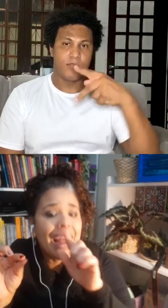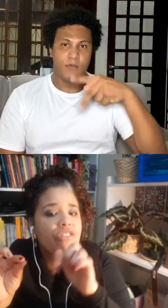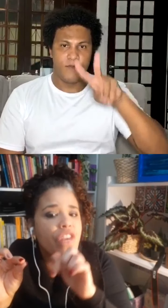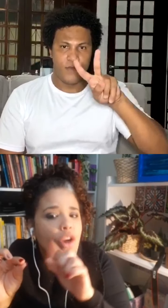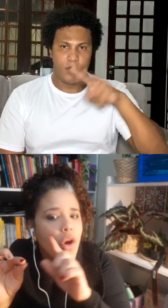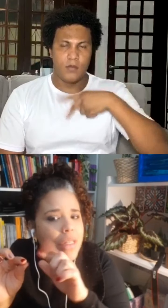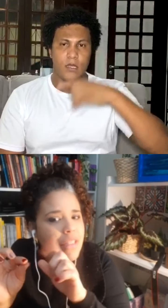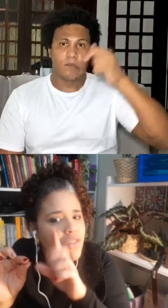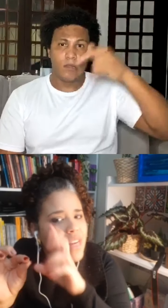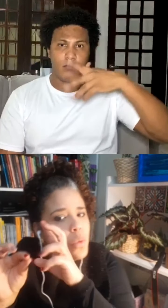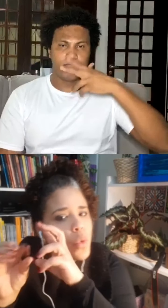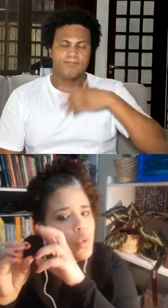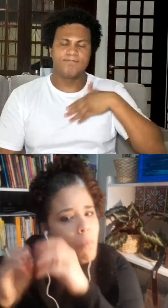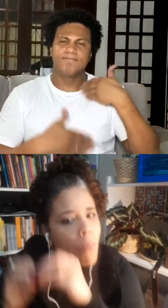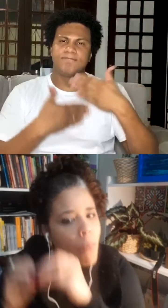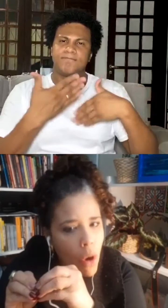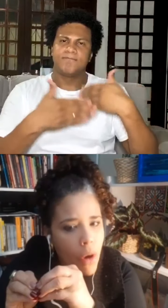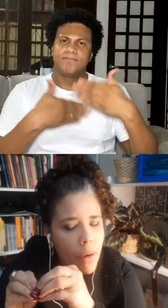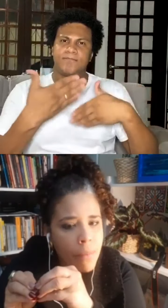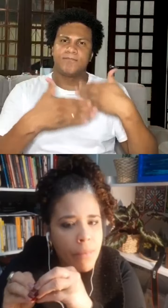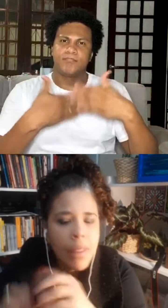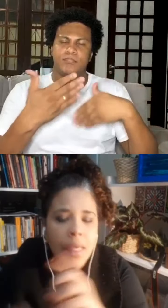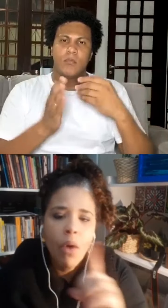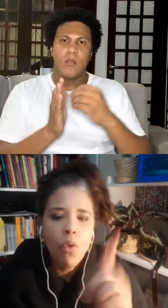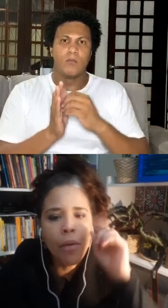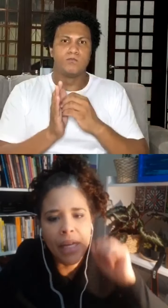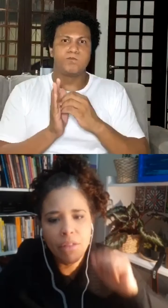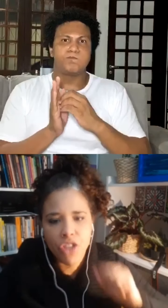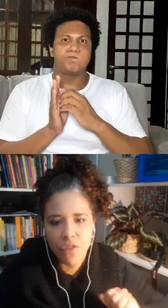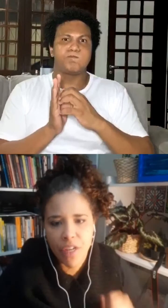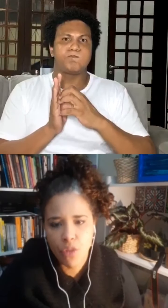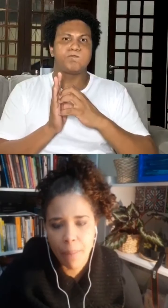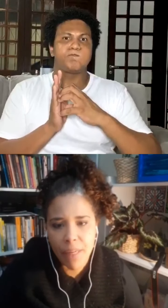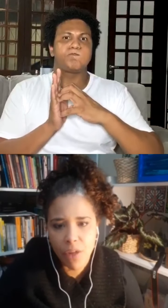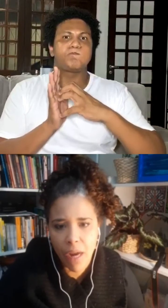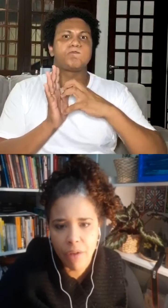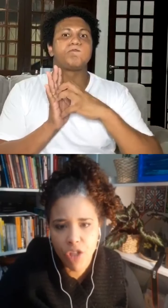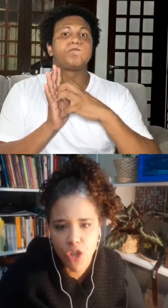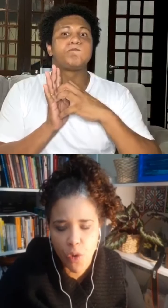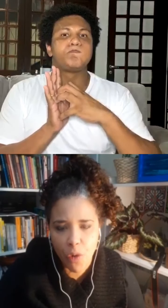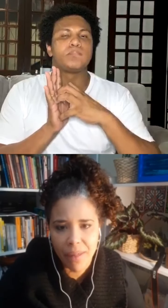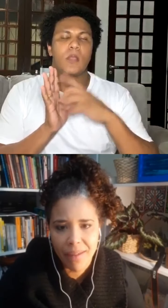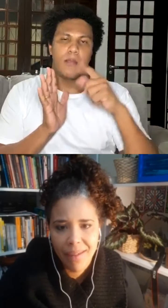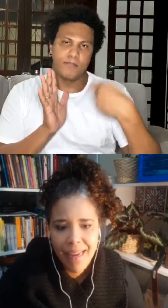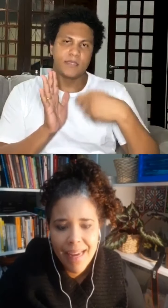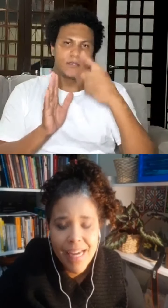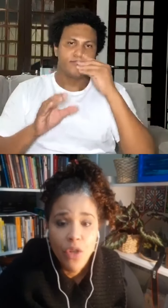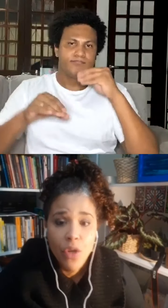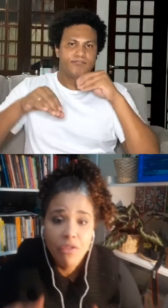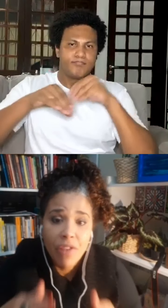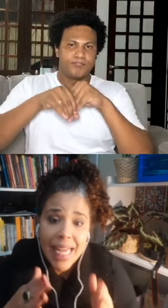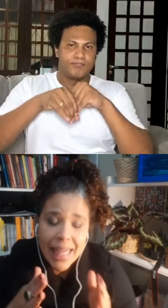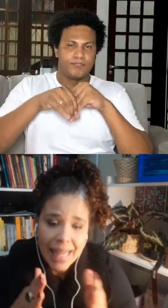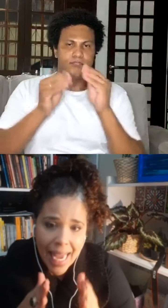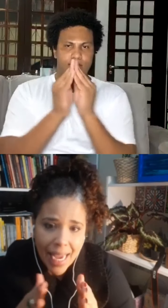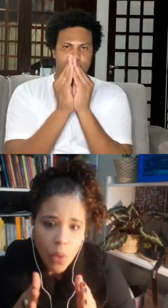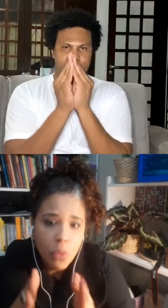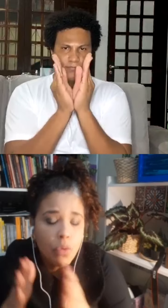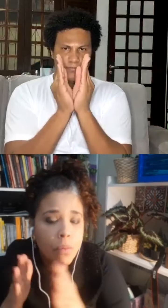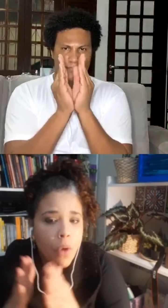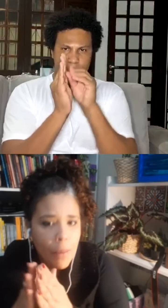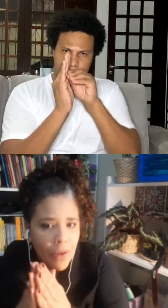a virose virar um tumor, em algum momento a gente faz um Papa Nicolau e descobre. Vai ter